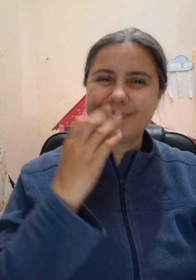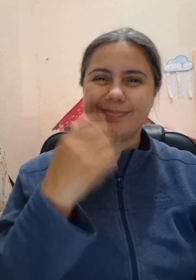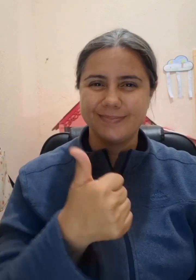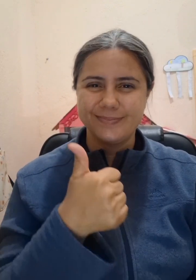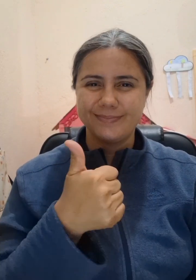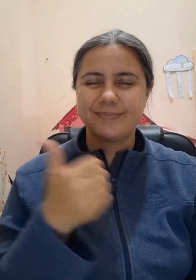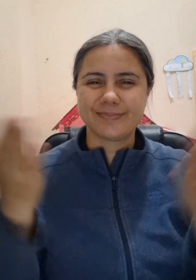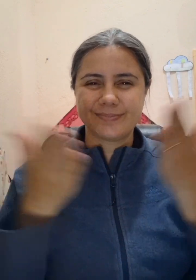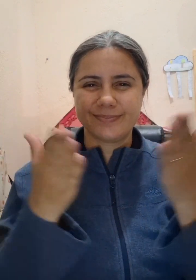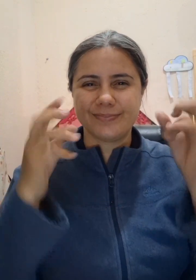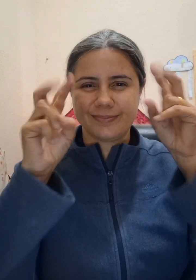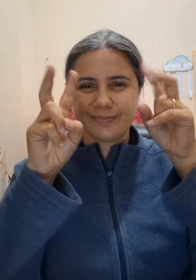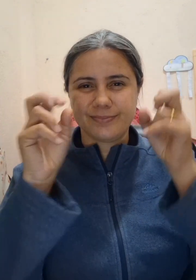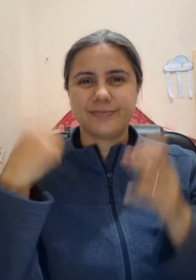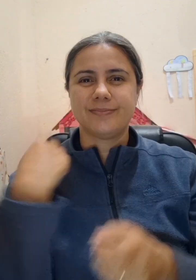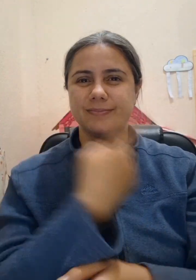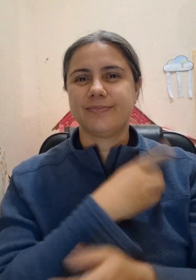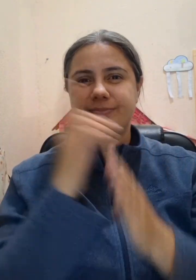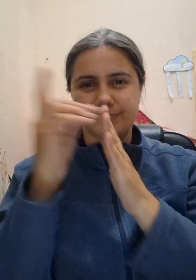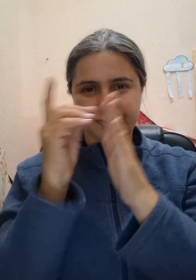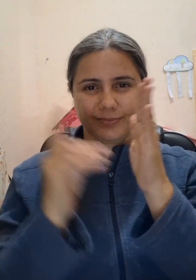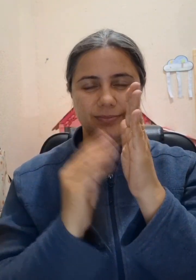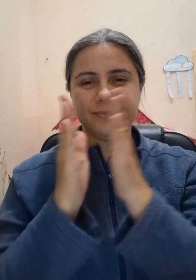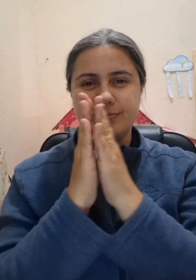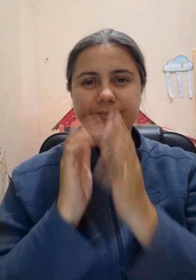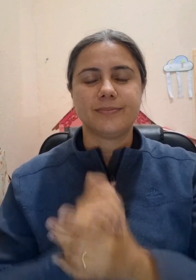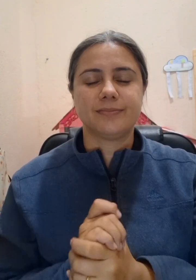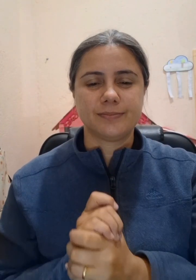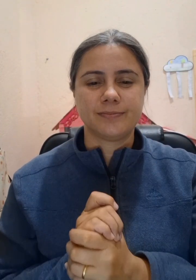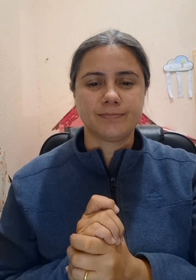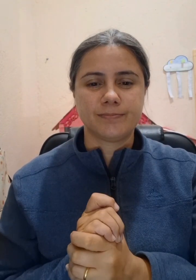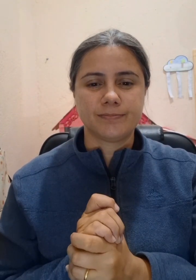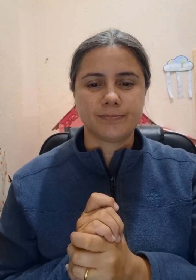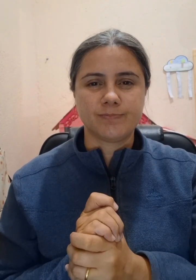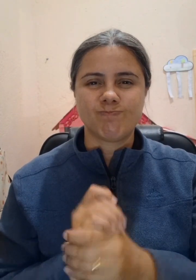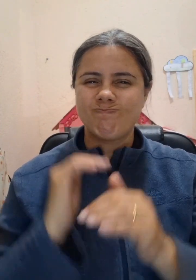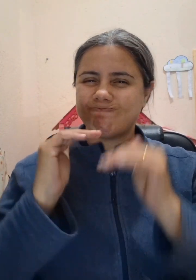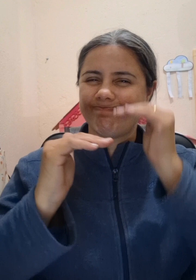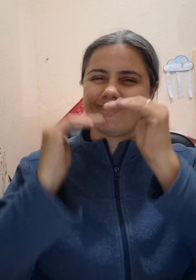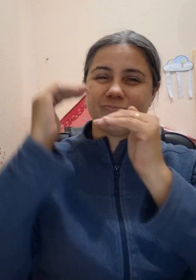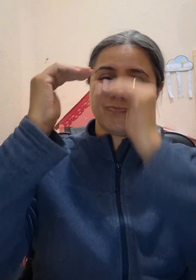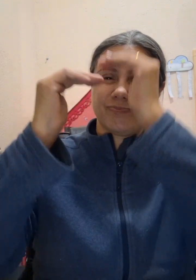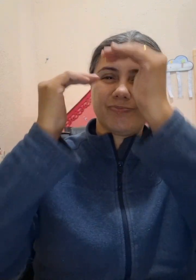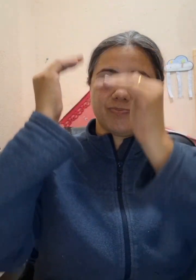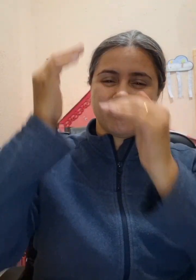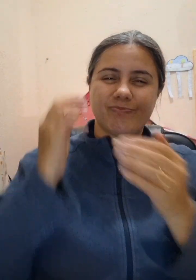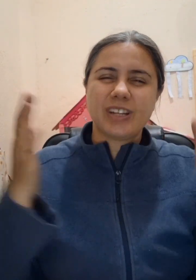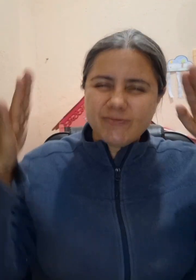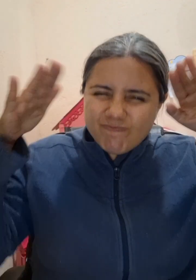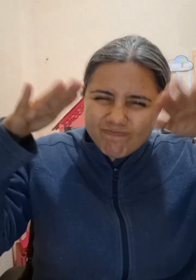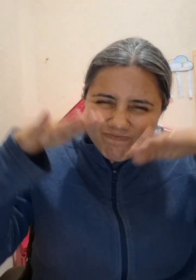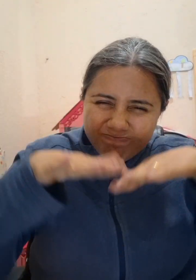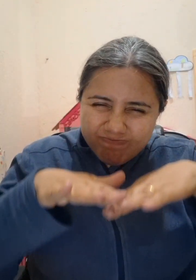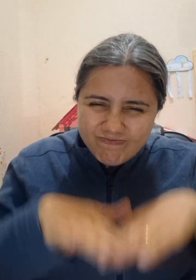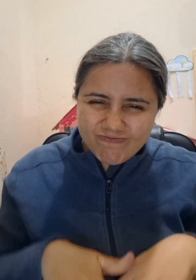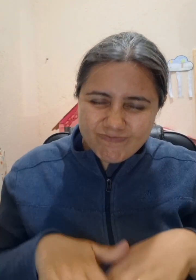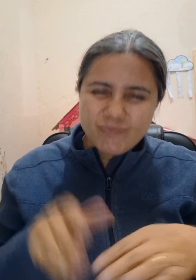Oi, tudo bem? Hoje o tema do nosso devocional é desenvolvendo a